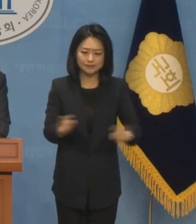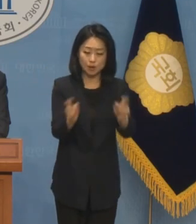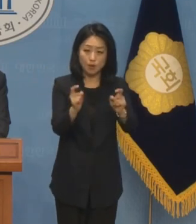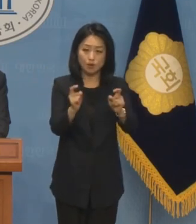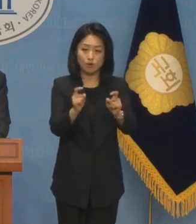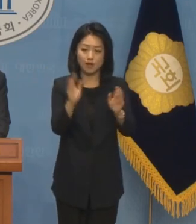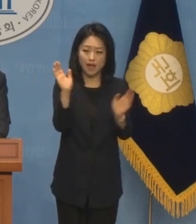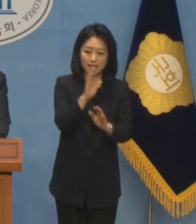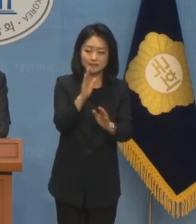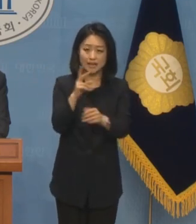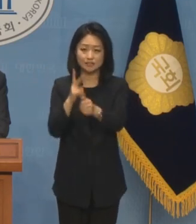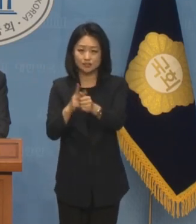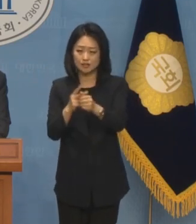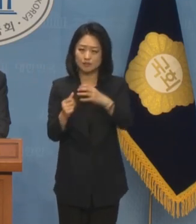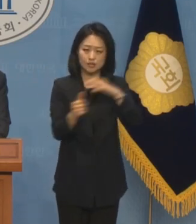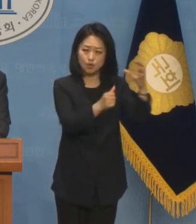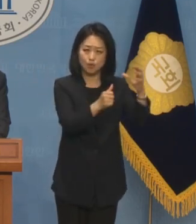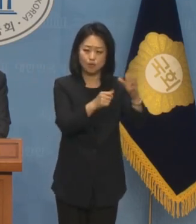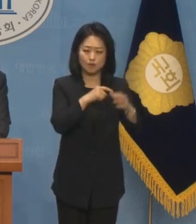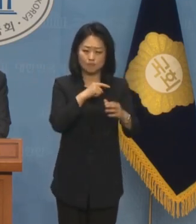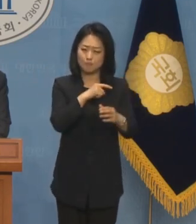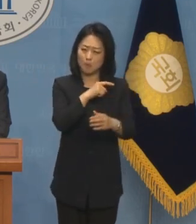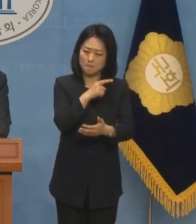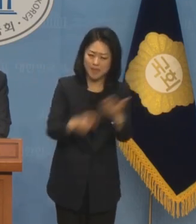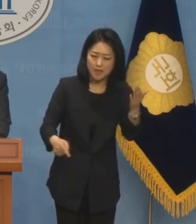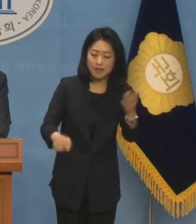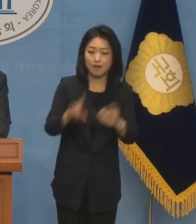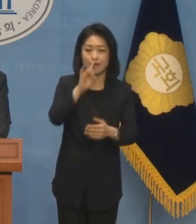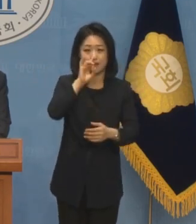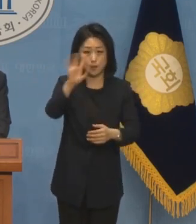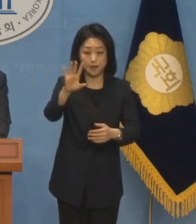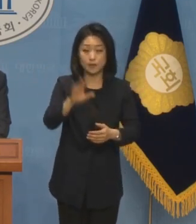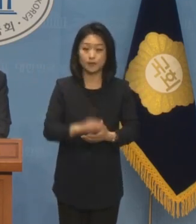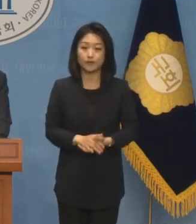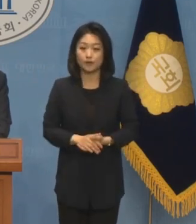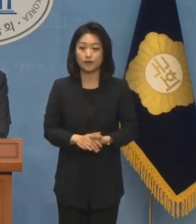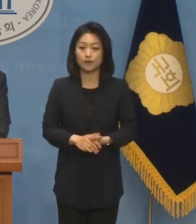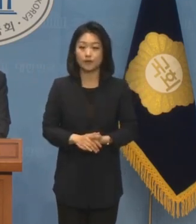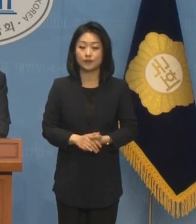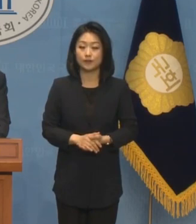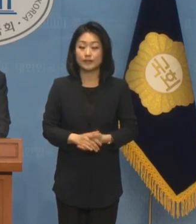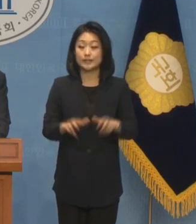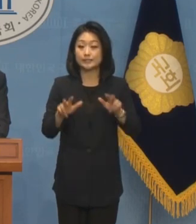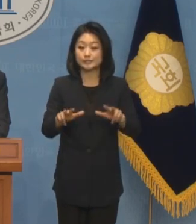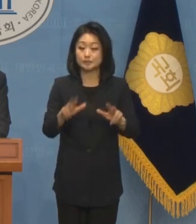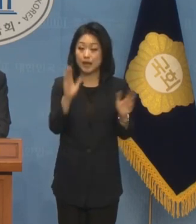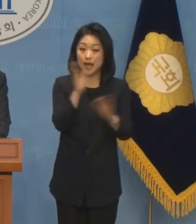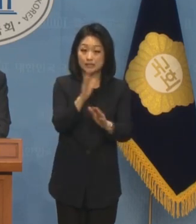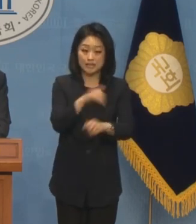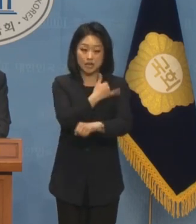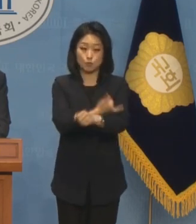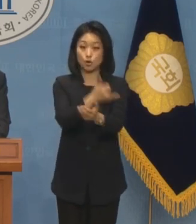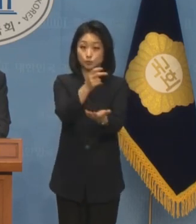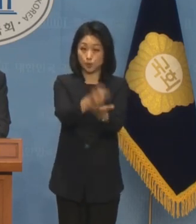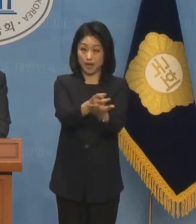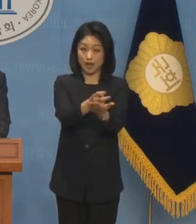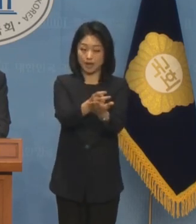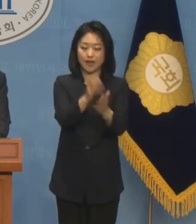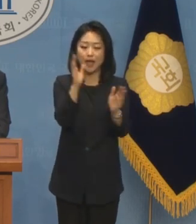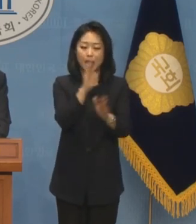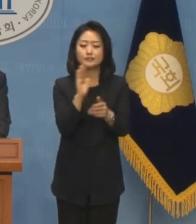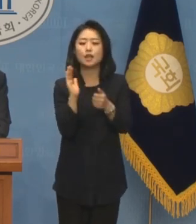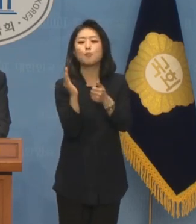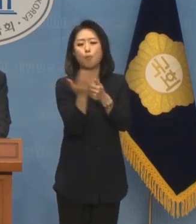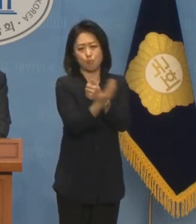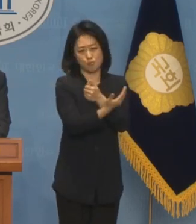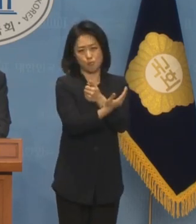학생이 희생이 되거나 피해를 봐서는 안 될 것입니다 다만 지금의 학생 인권 조례는 학생 인권